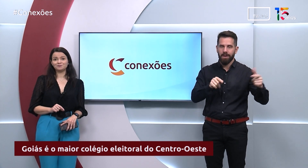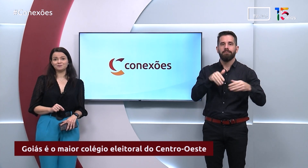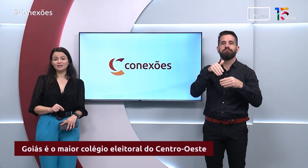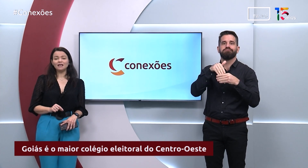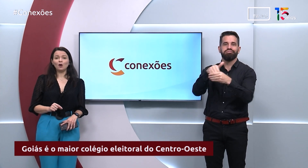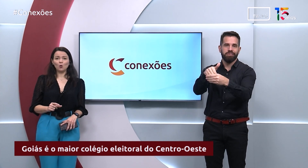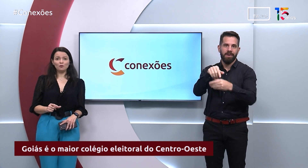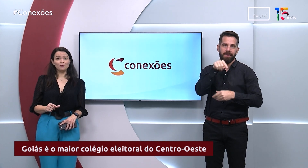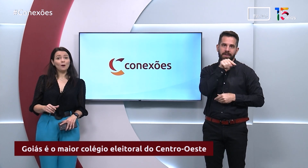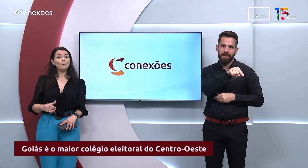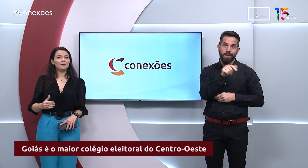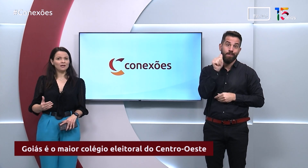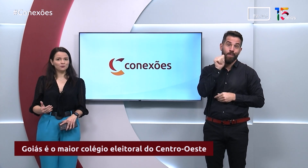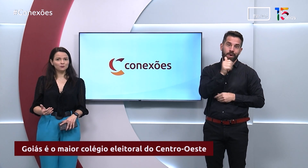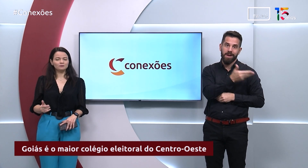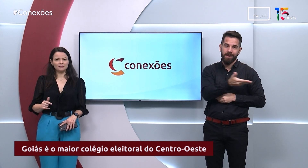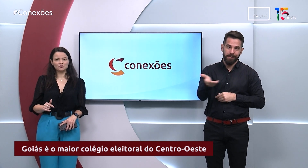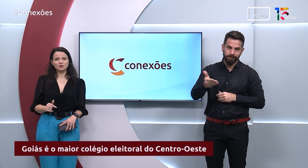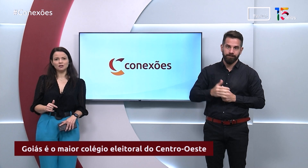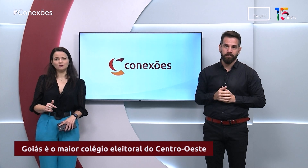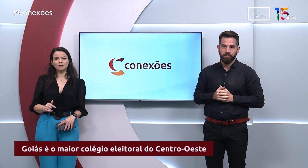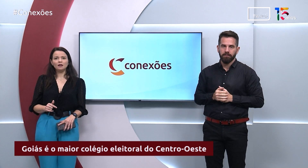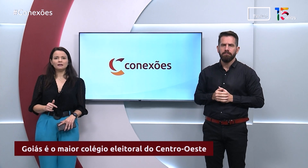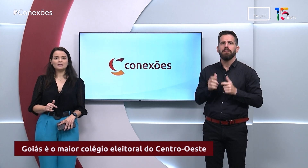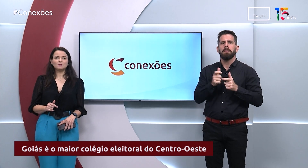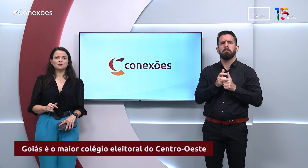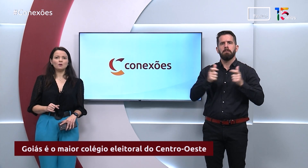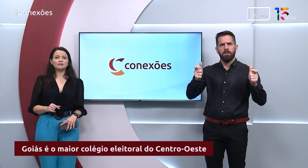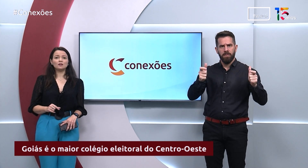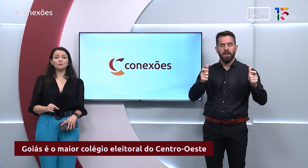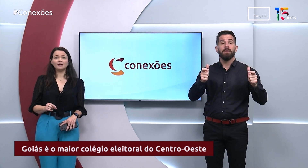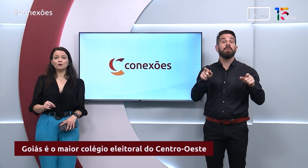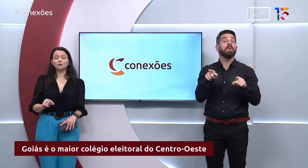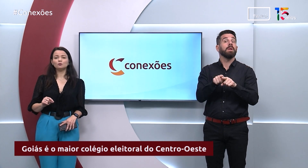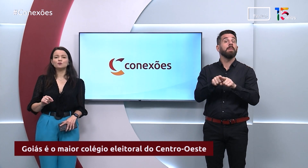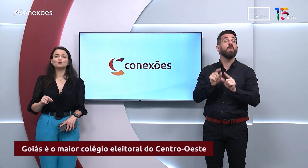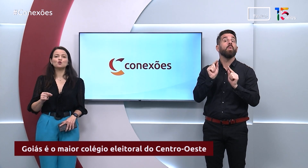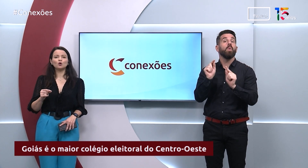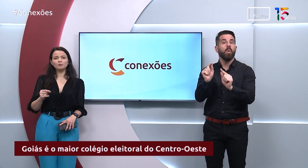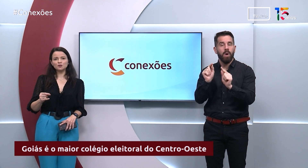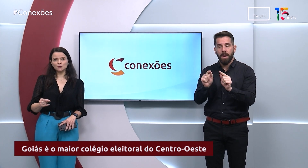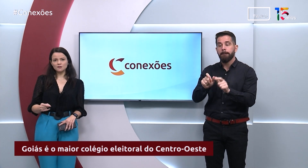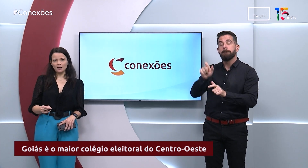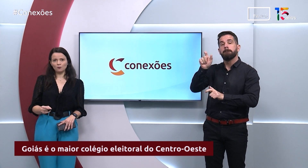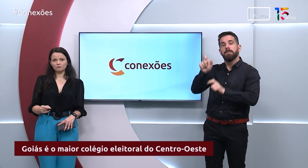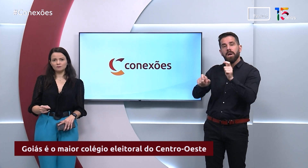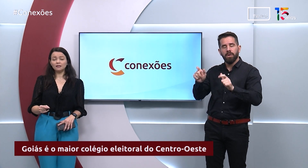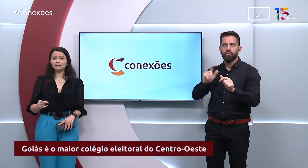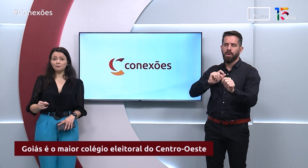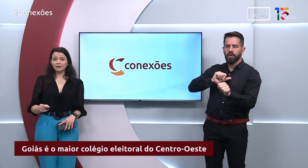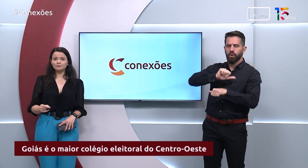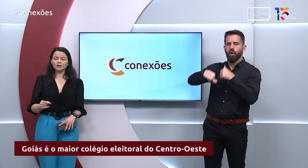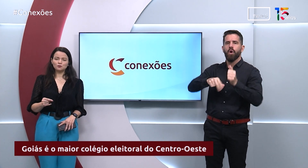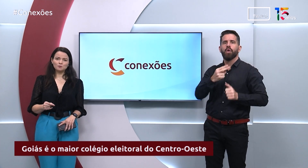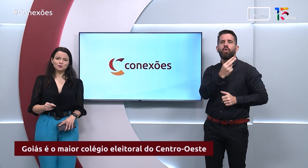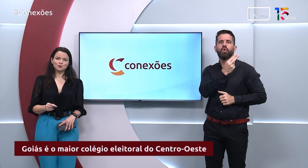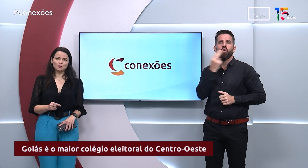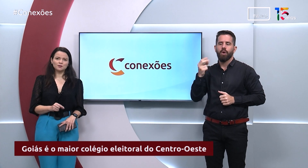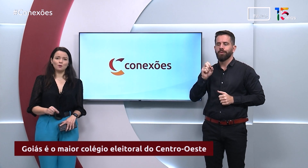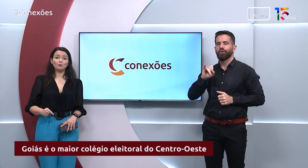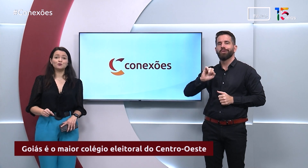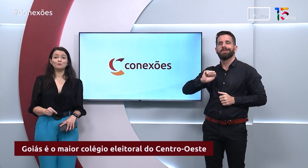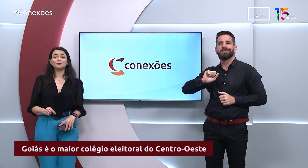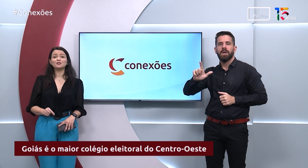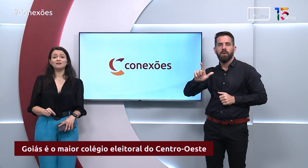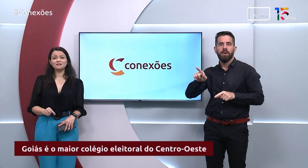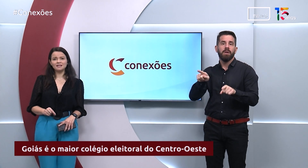goiano. Houve um aumento, neste ano, das pessoas que optaram pelo uso de nome social e também de pessoas